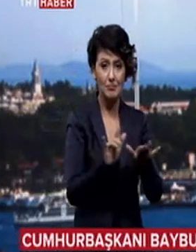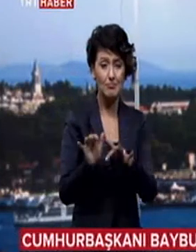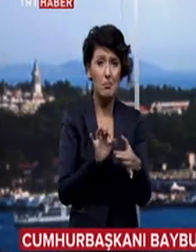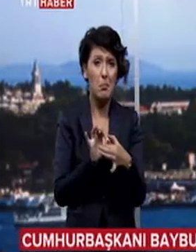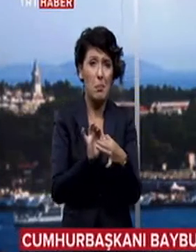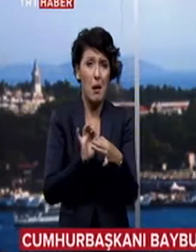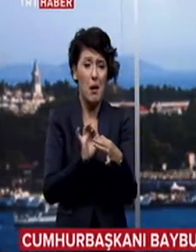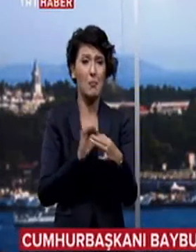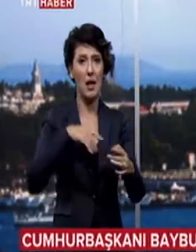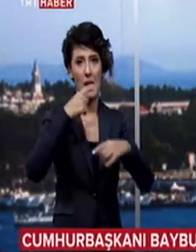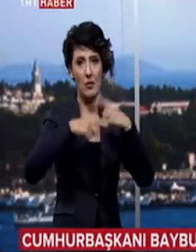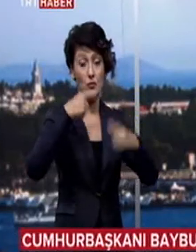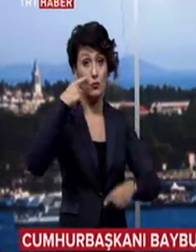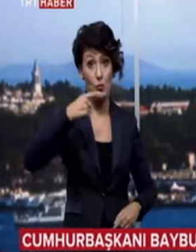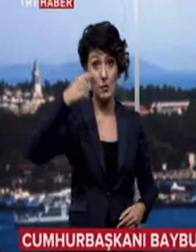bağımlılığını eleştirdi.